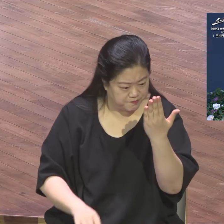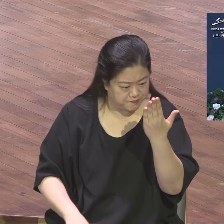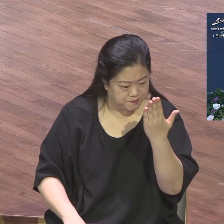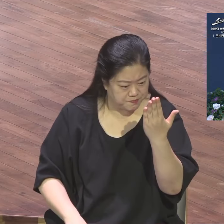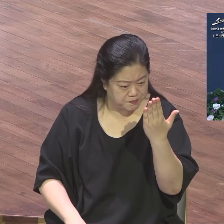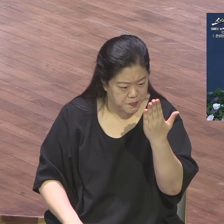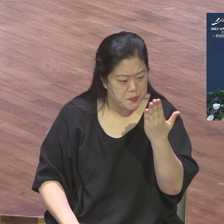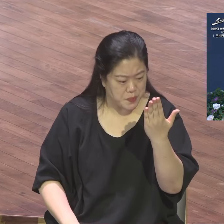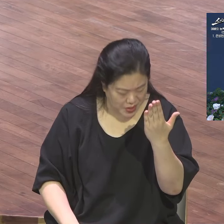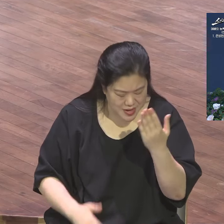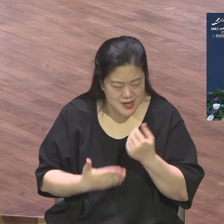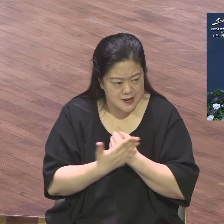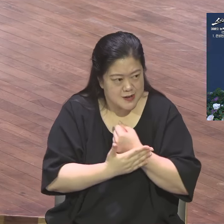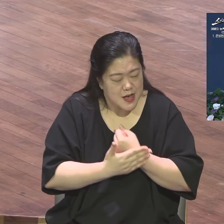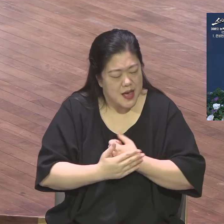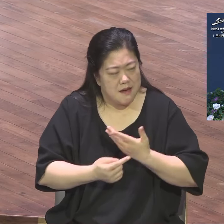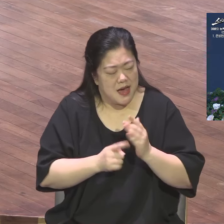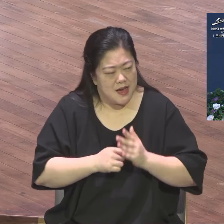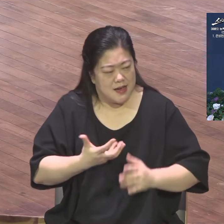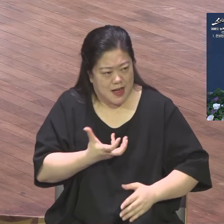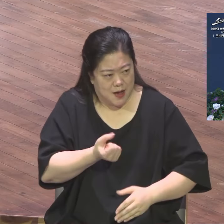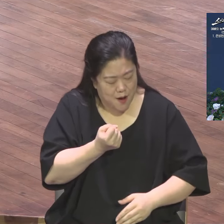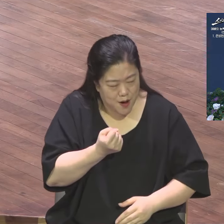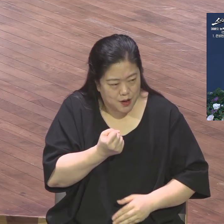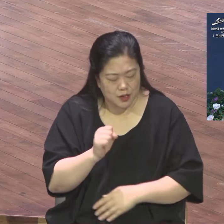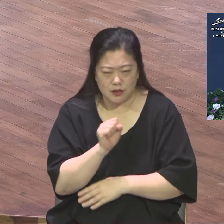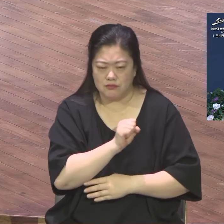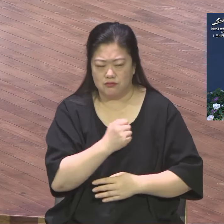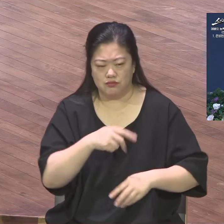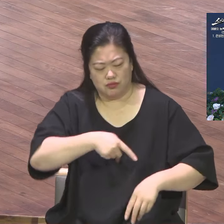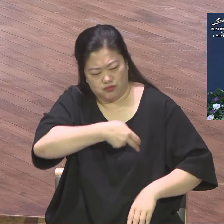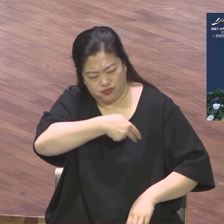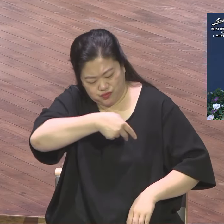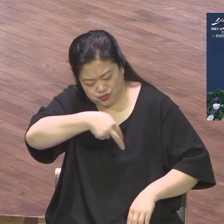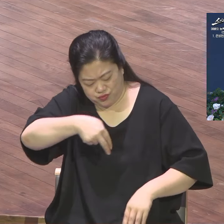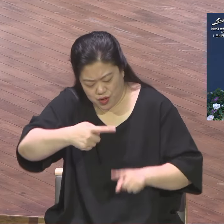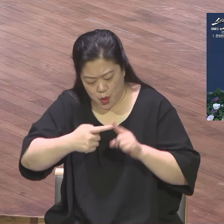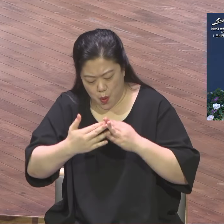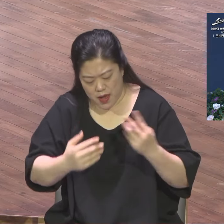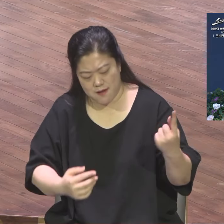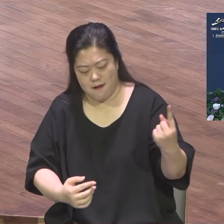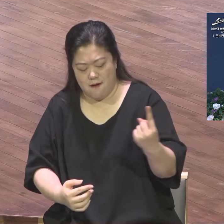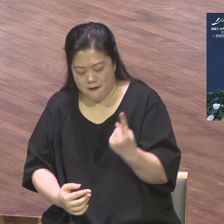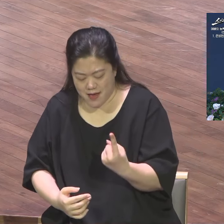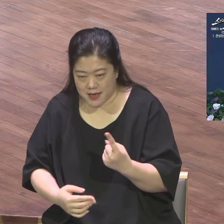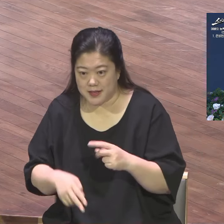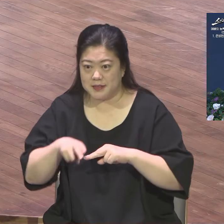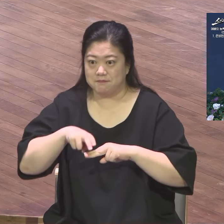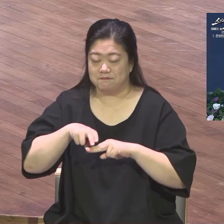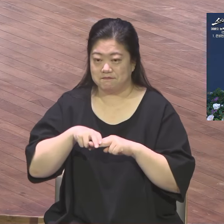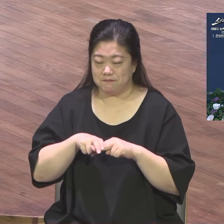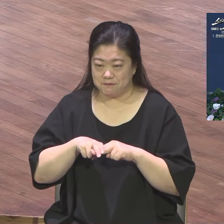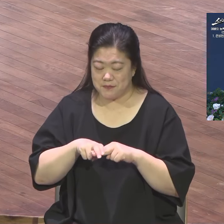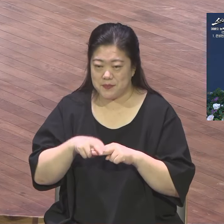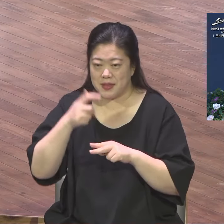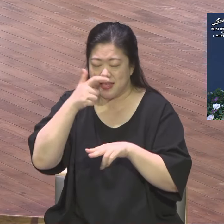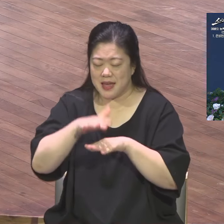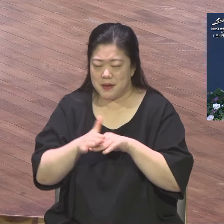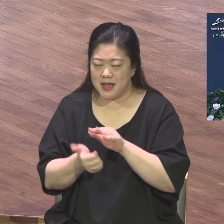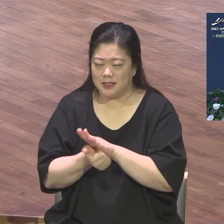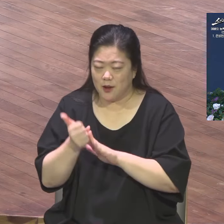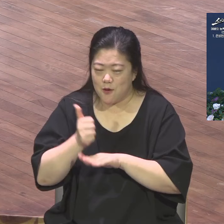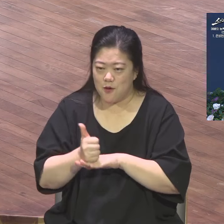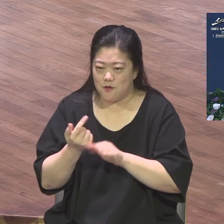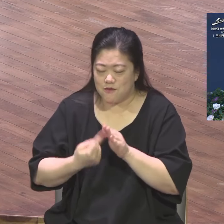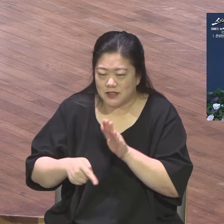전부터 하나님 옆에 정말로 영적으로 쫙 준비하고 그거 다 지지해서 제가 하는 거예요. 예배 성공하게 만들려고.